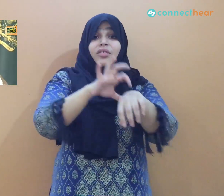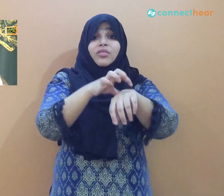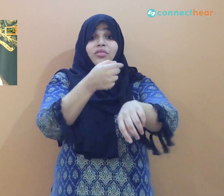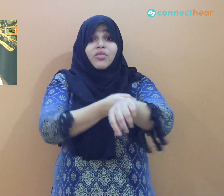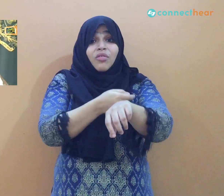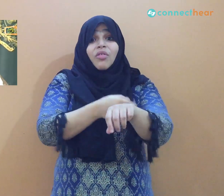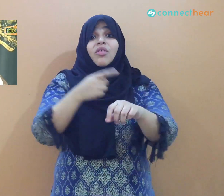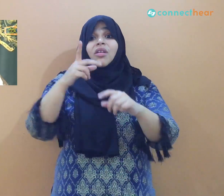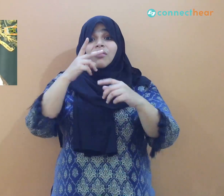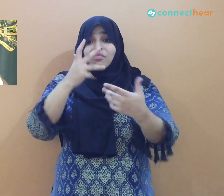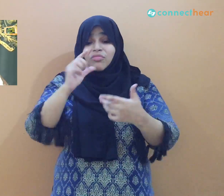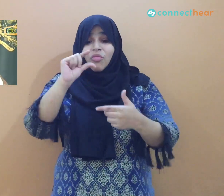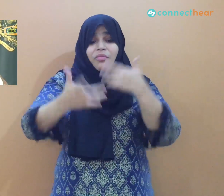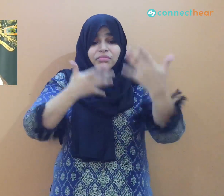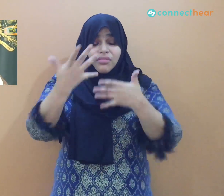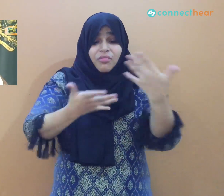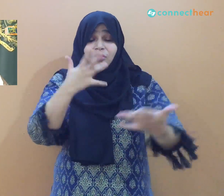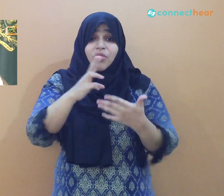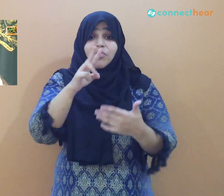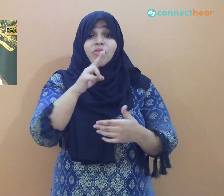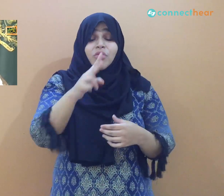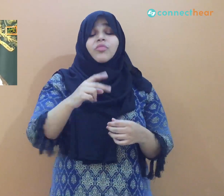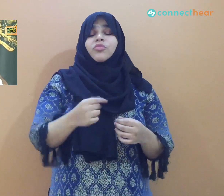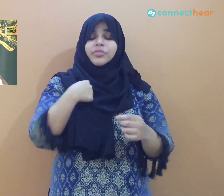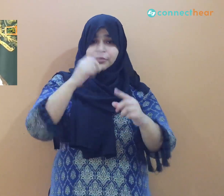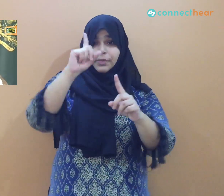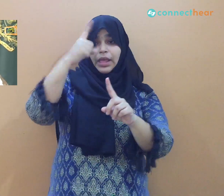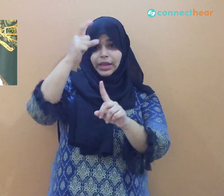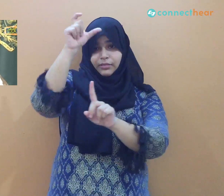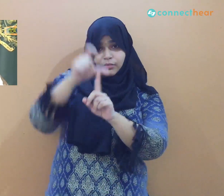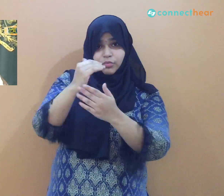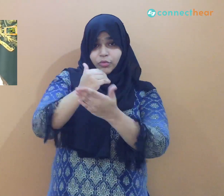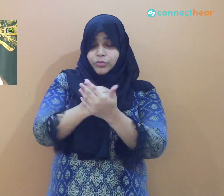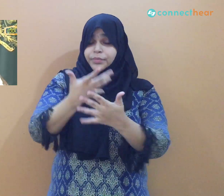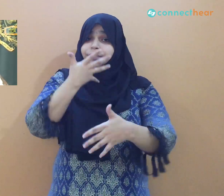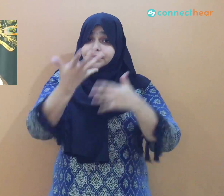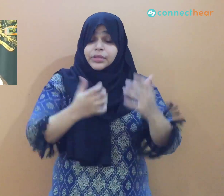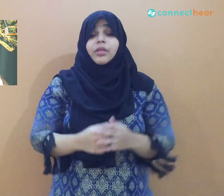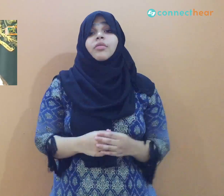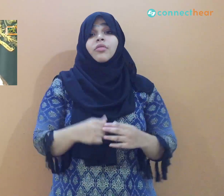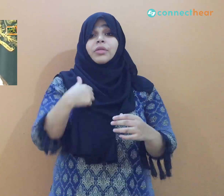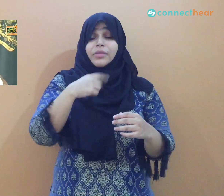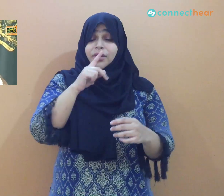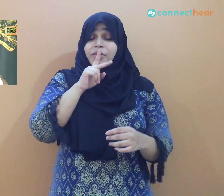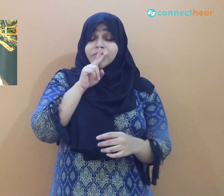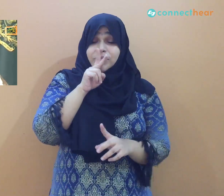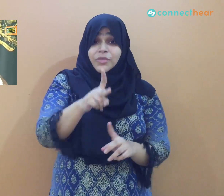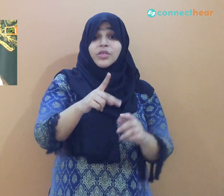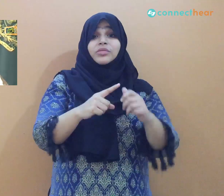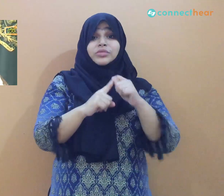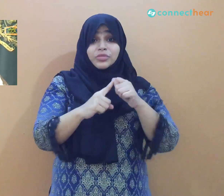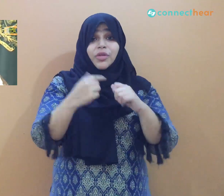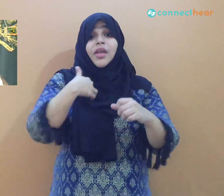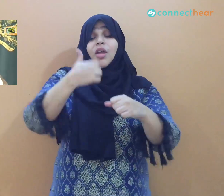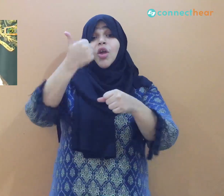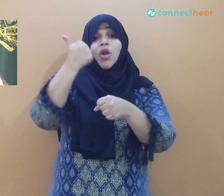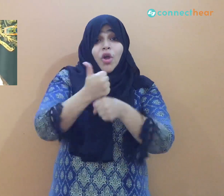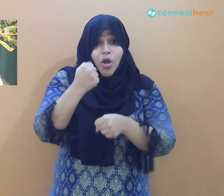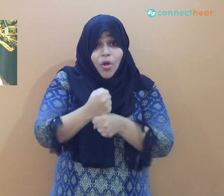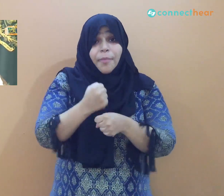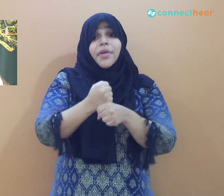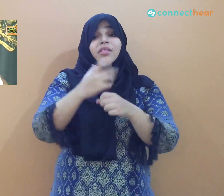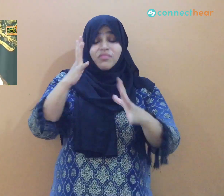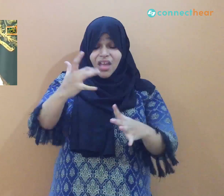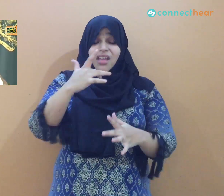ایسوسیشن نے اسٹیٹمنٹس بھی دی. تو میں اس لیے آپ سے مخاطب ہوں. میں آپ کو یہ یقین دلاتا ہوں کہ میری گورنمنٹ کو پوری